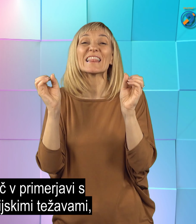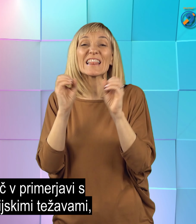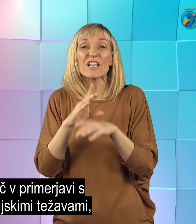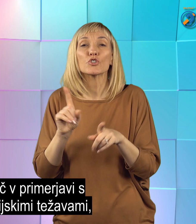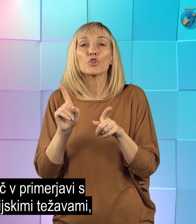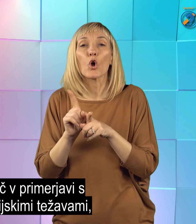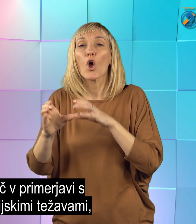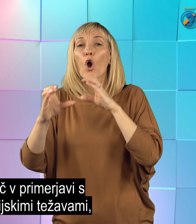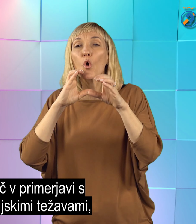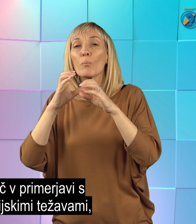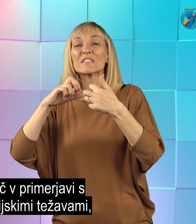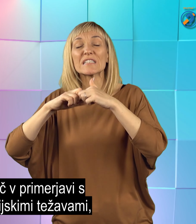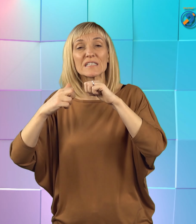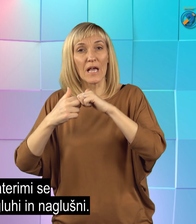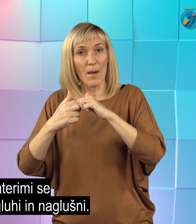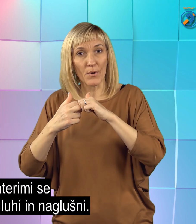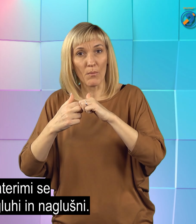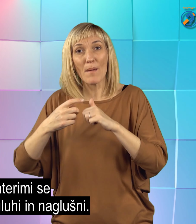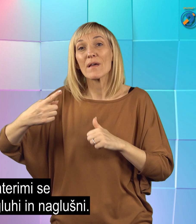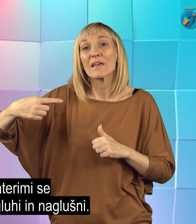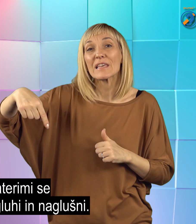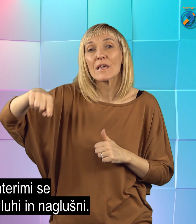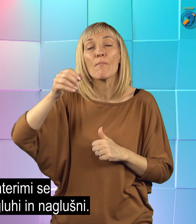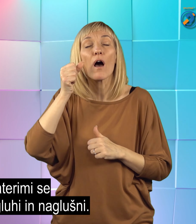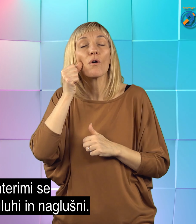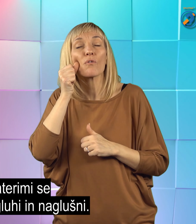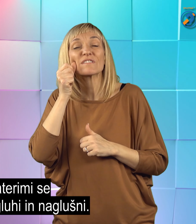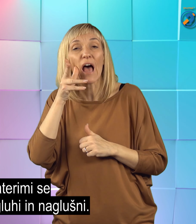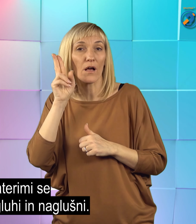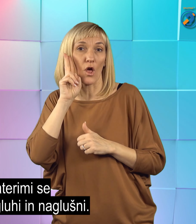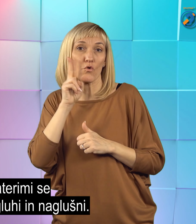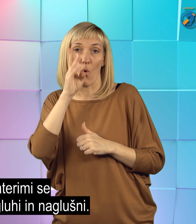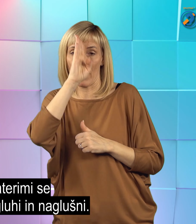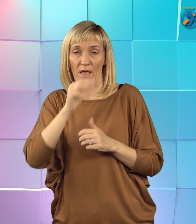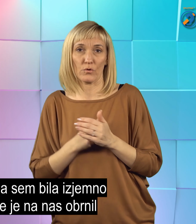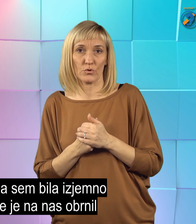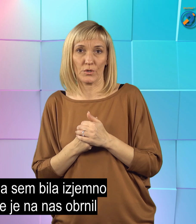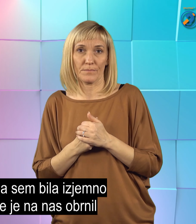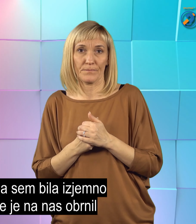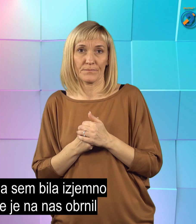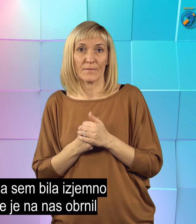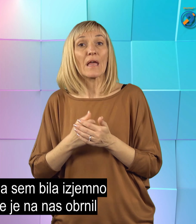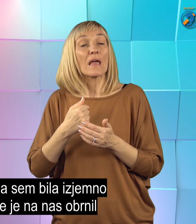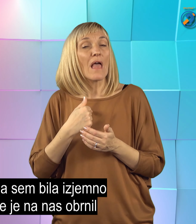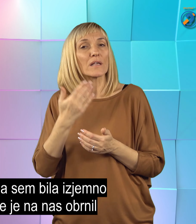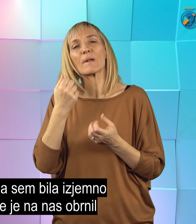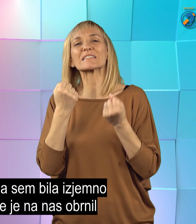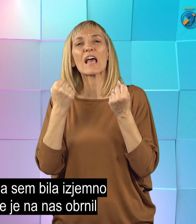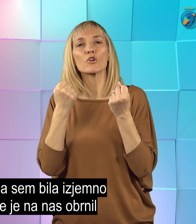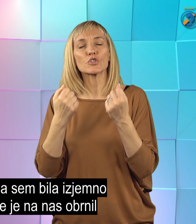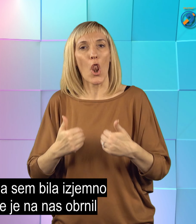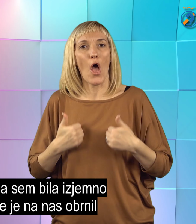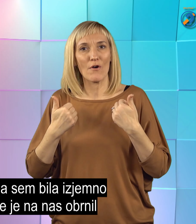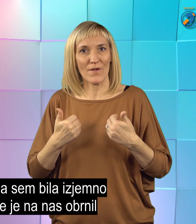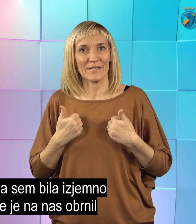primerjavi s komunikacijskimi težavami, s katerimi se srečujejo gluhi in naglušni. Tako da moram reči, da sem bila izjemno vesela, ko se je na